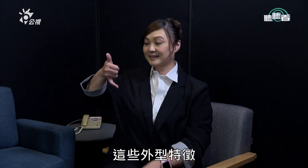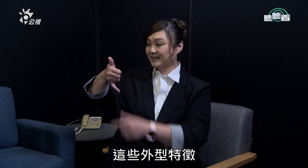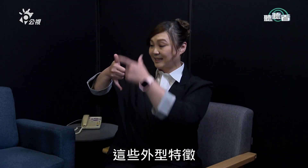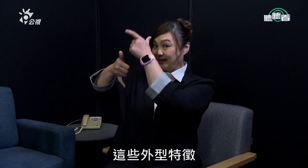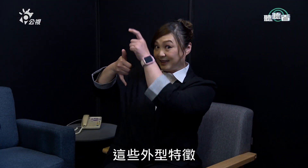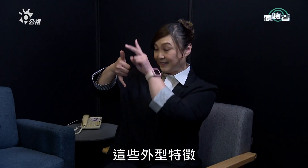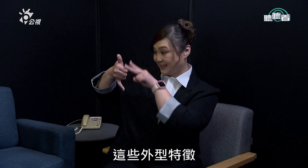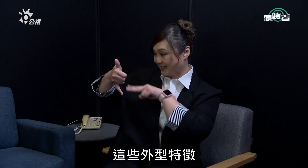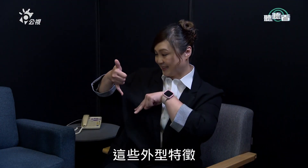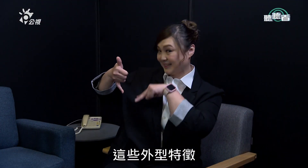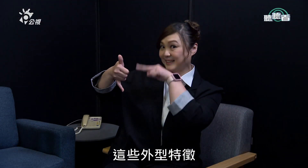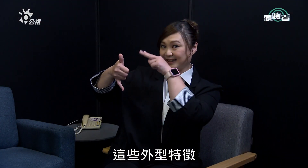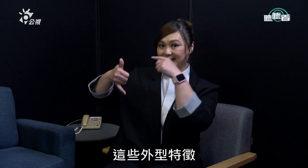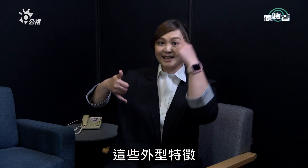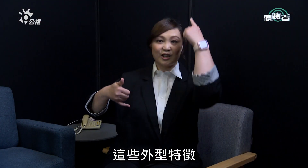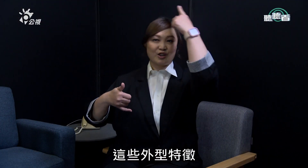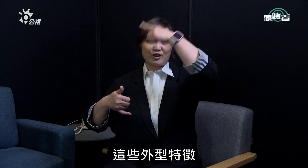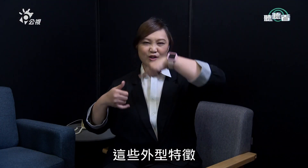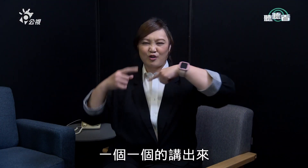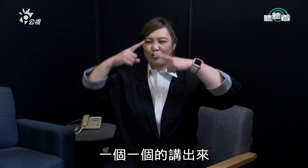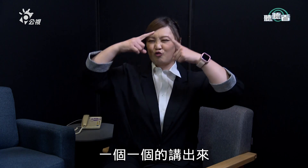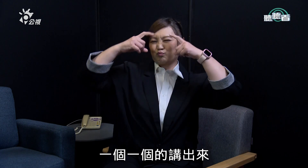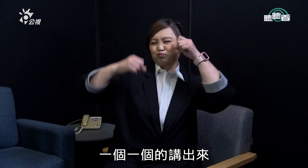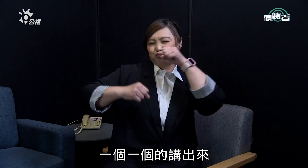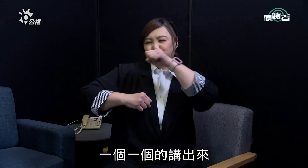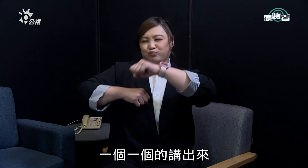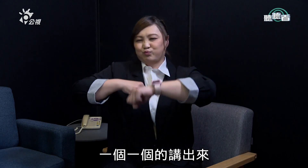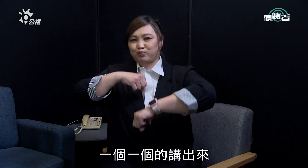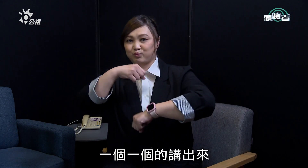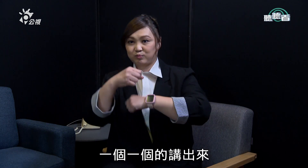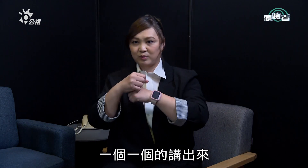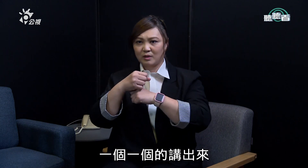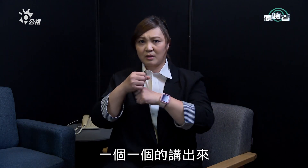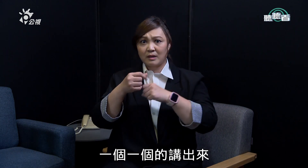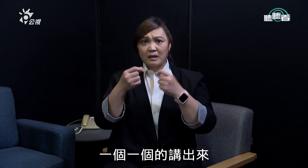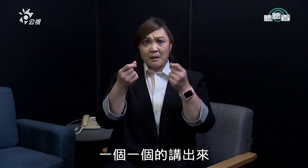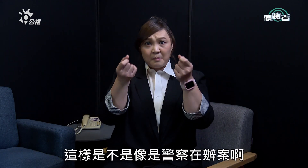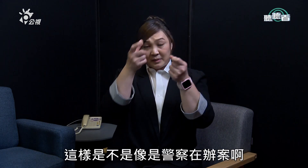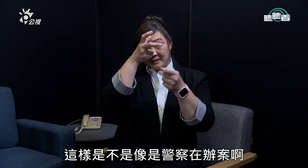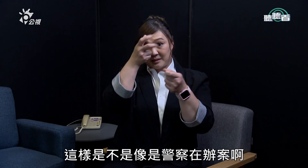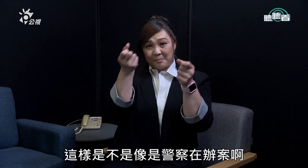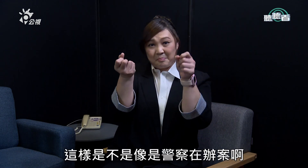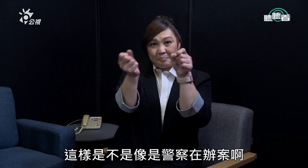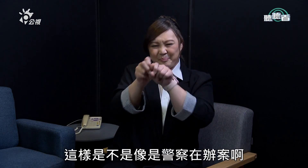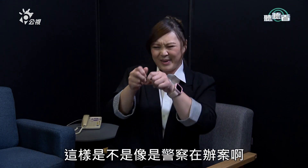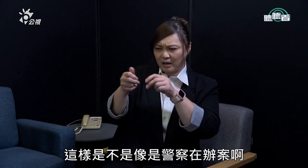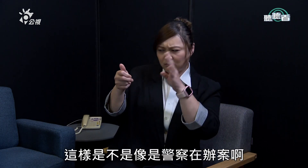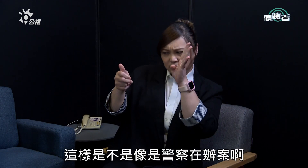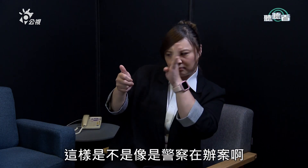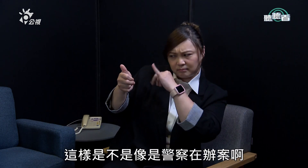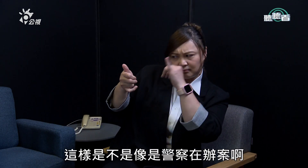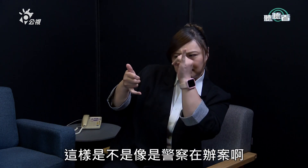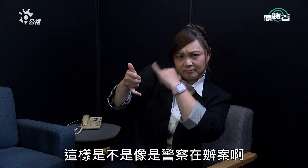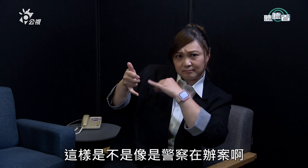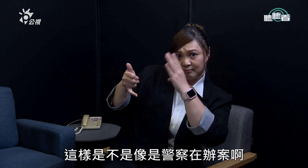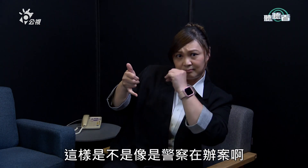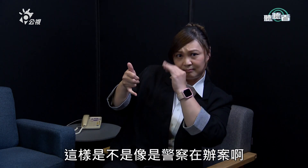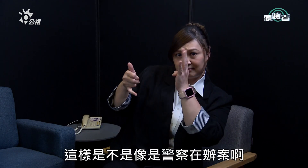这些外形特征一个一个的讲出来。这样是不是像是警察在办案